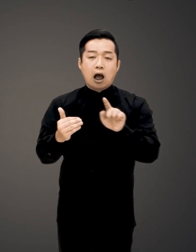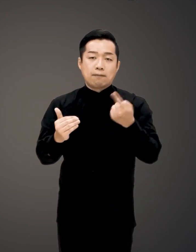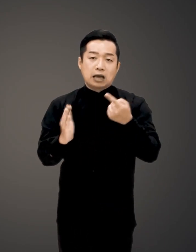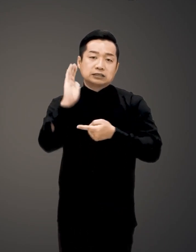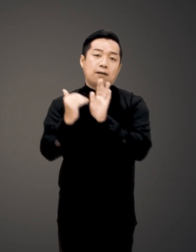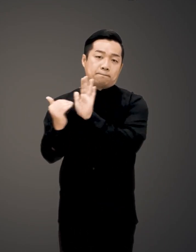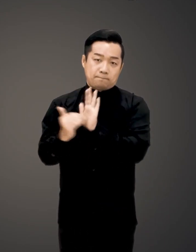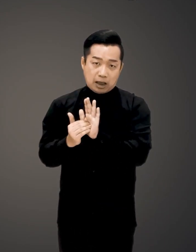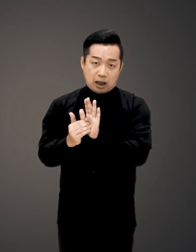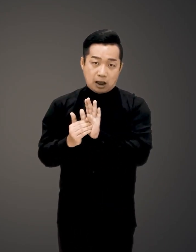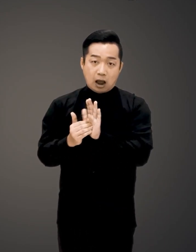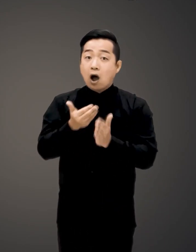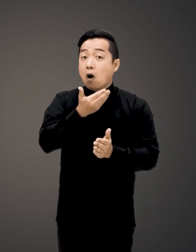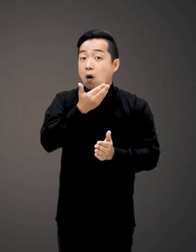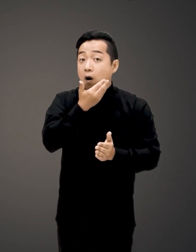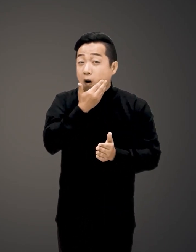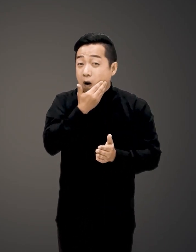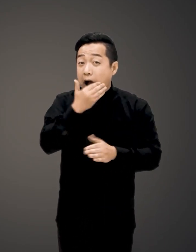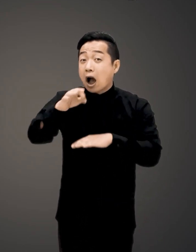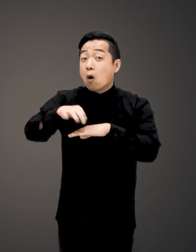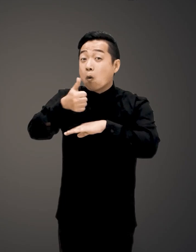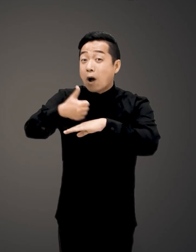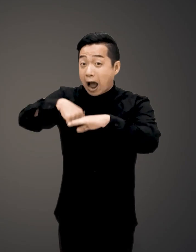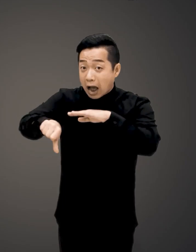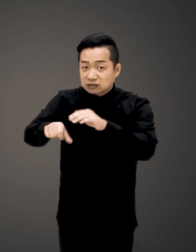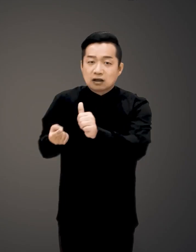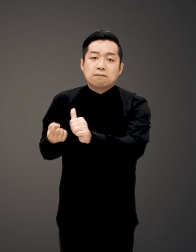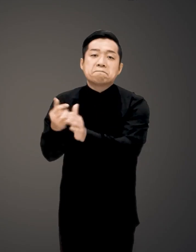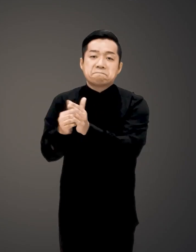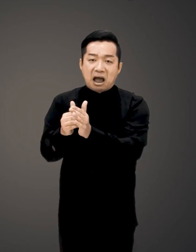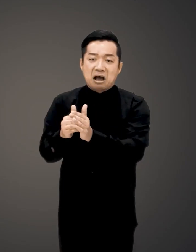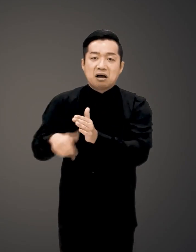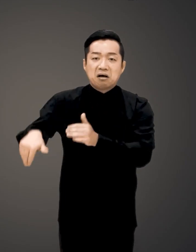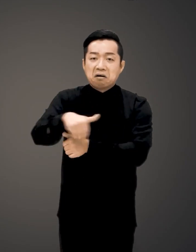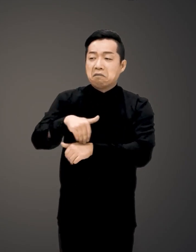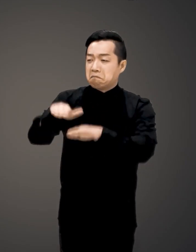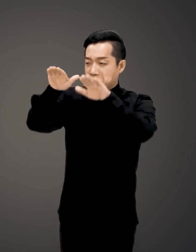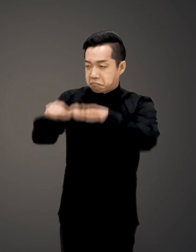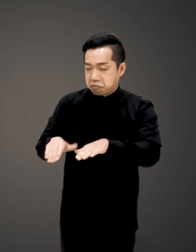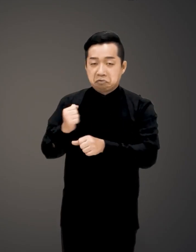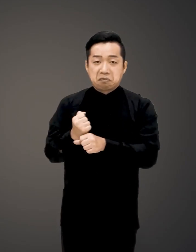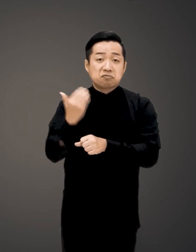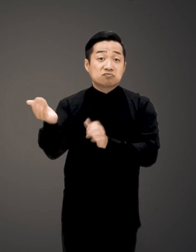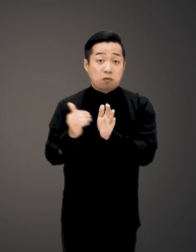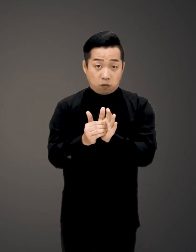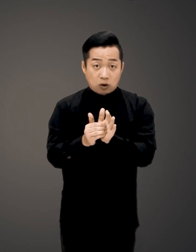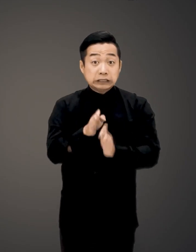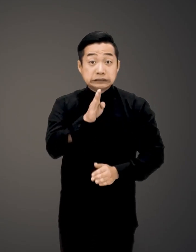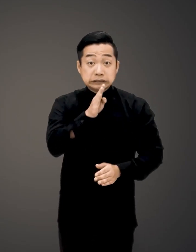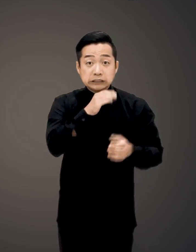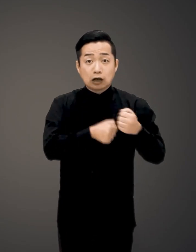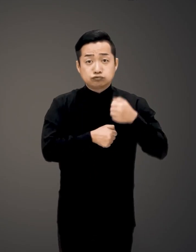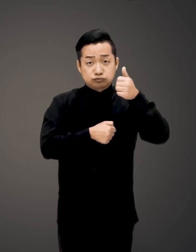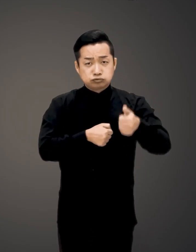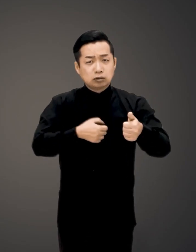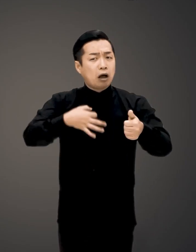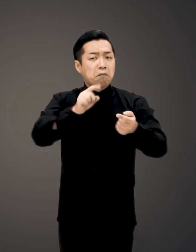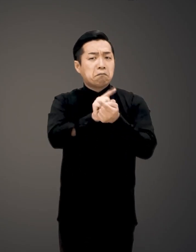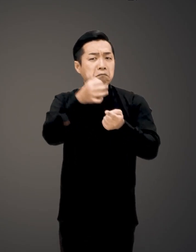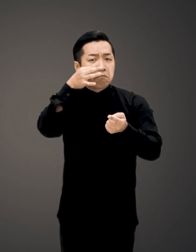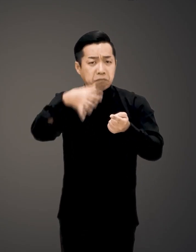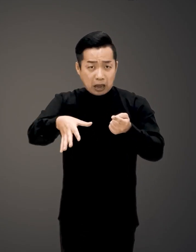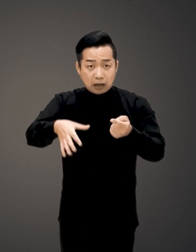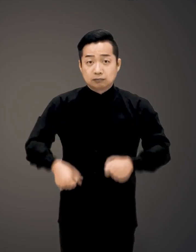돌궐 왕이 아끼는 아들까지 죽여 돌궐의 기세를 크게 꺾어 놓았다. 나는 진짜 장군을 본 적이